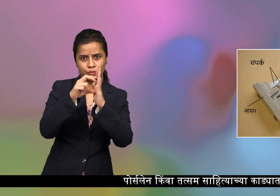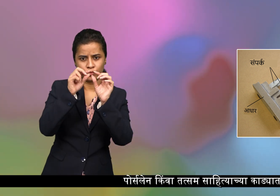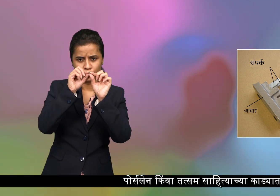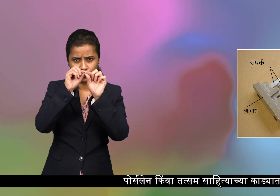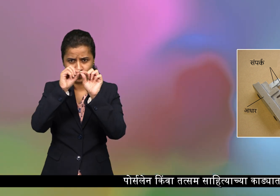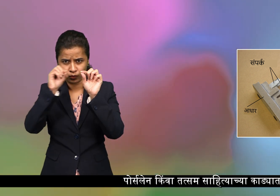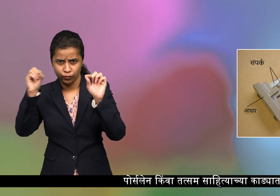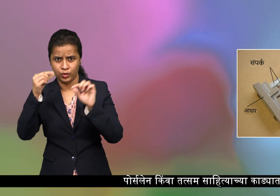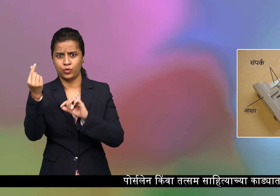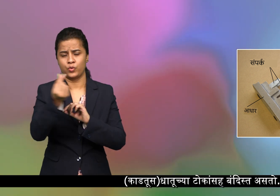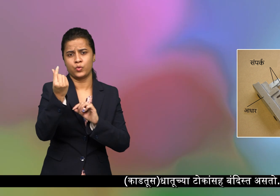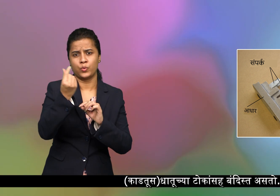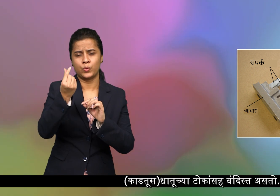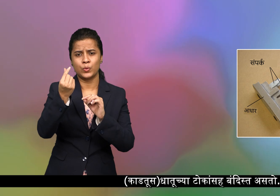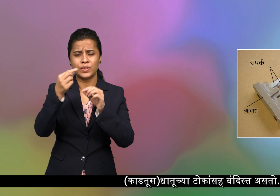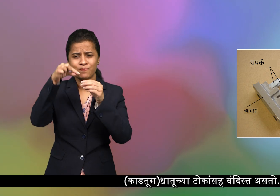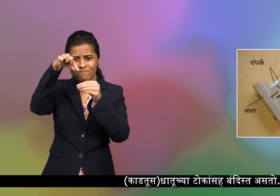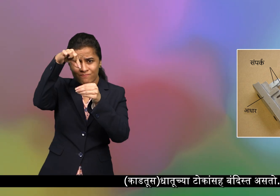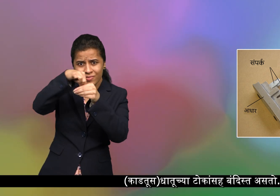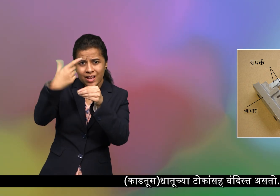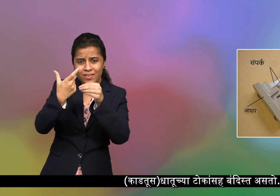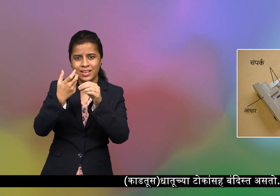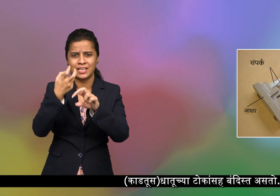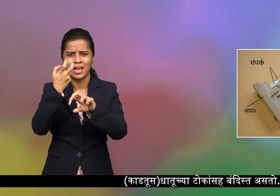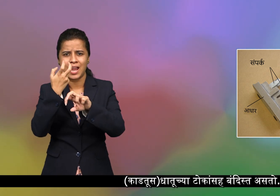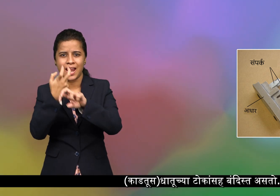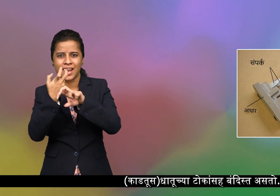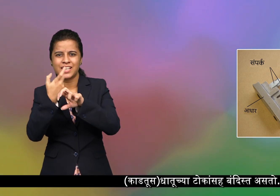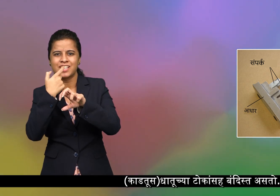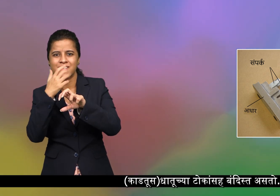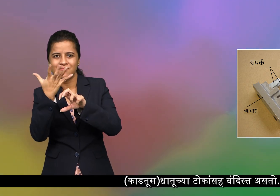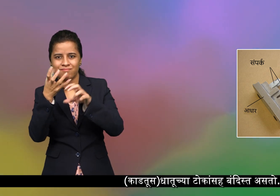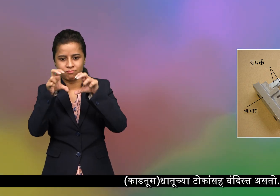तत्सम साहित्याच्या काड्यात कार्ट्रिज धातूच्या टोकांसह बंदिस्त असतो.